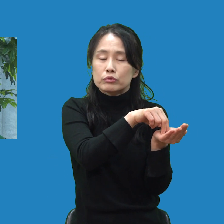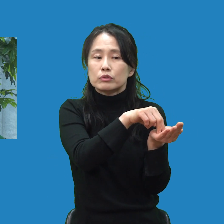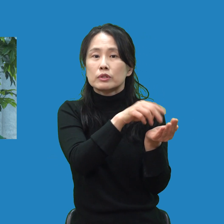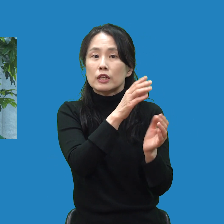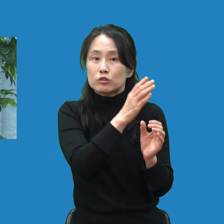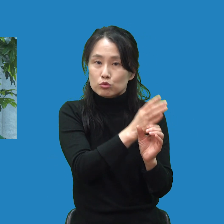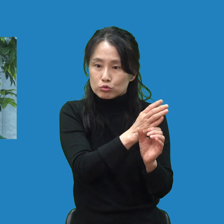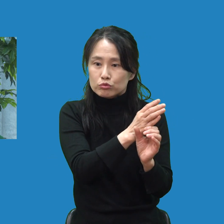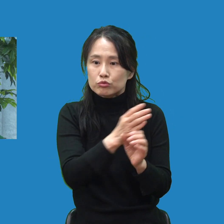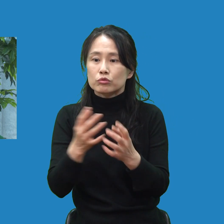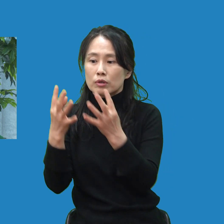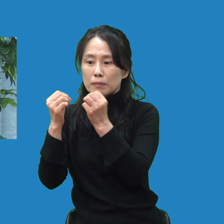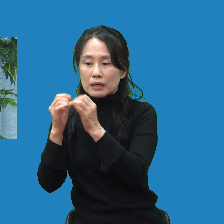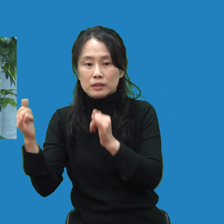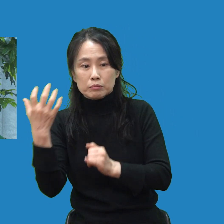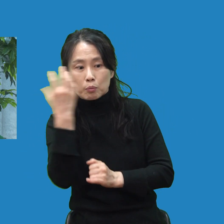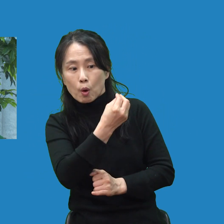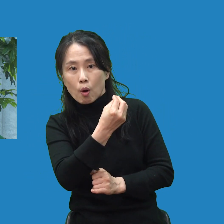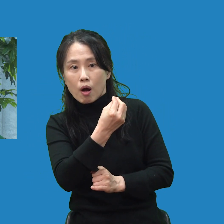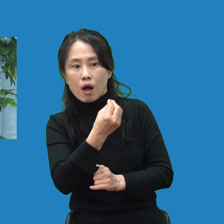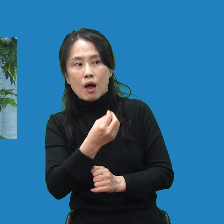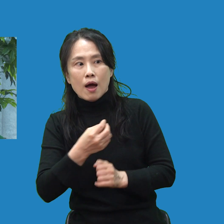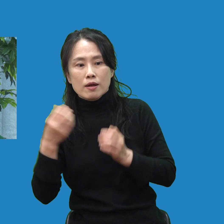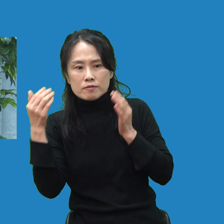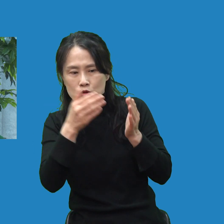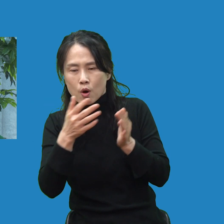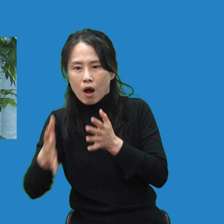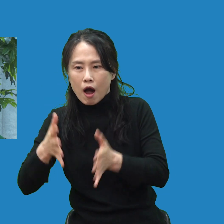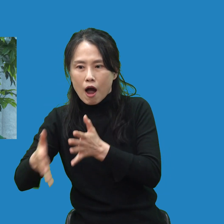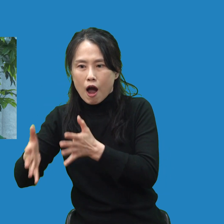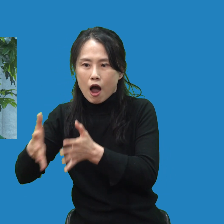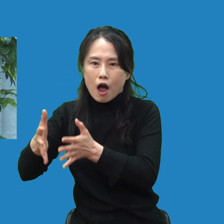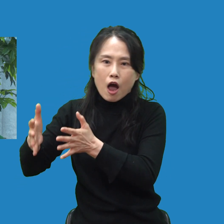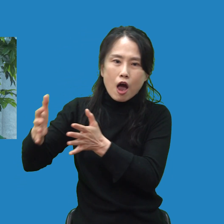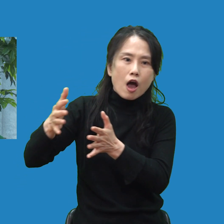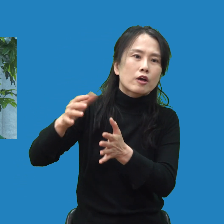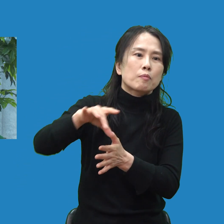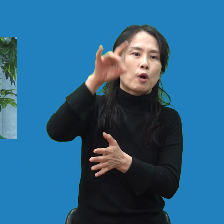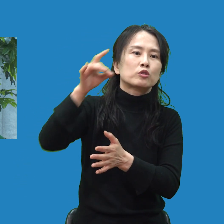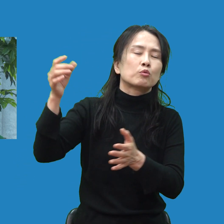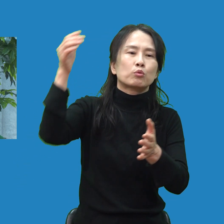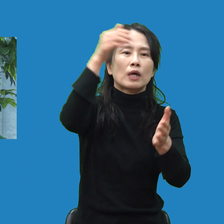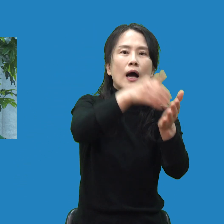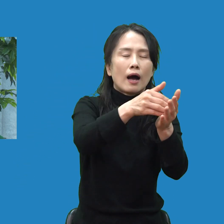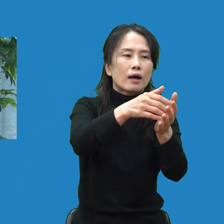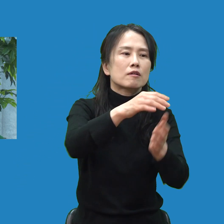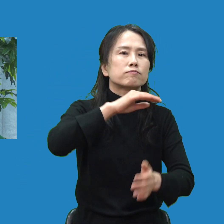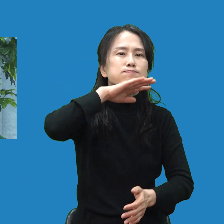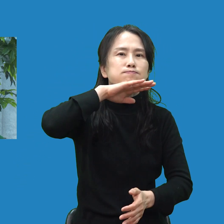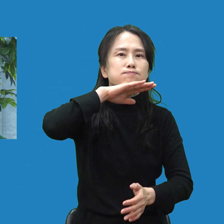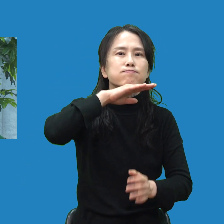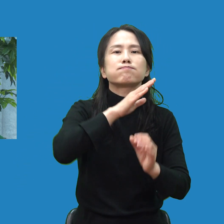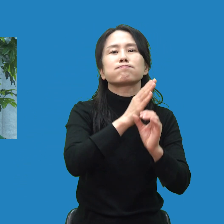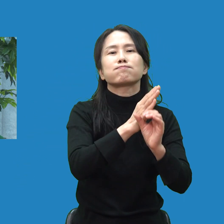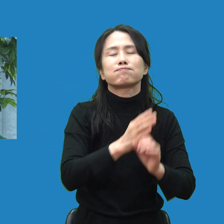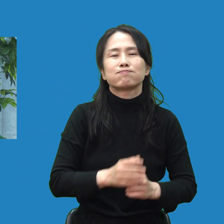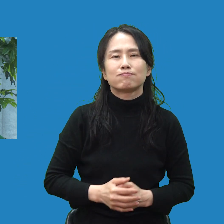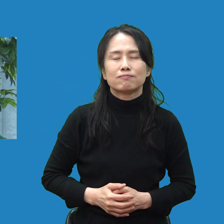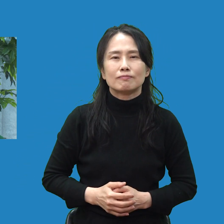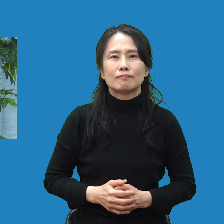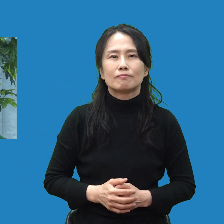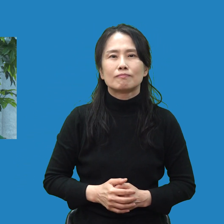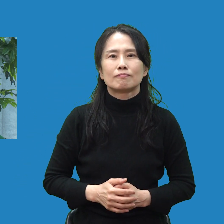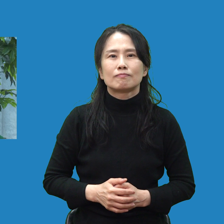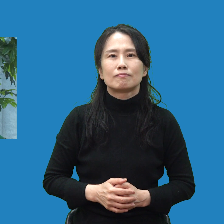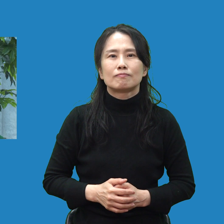어느 빈들에 내리시니까 거기 먼저 와 있는 무리를, 큰 무리를 보셨다